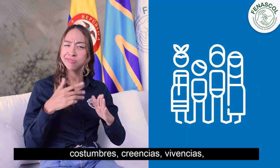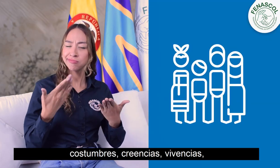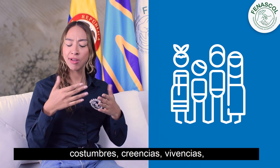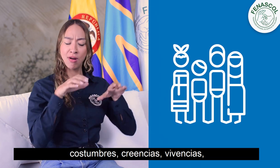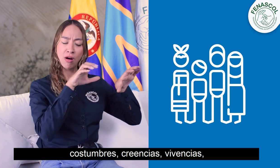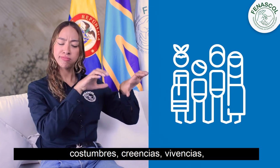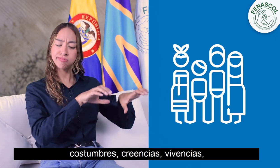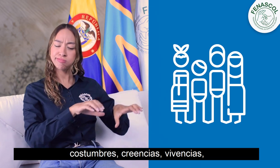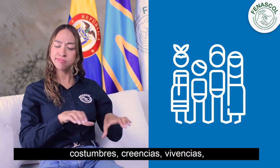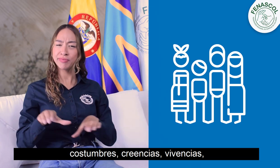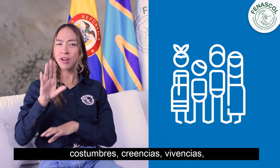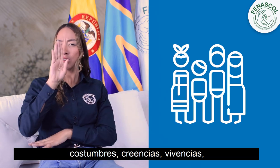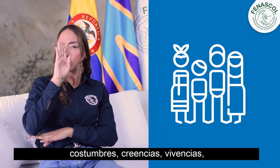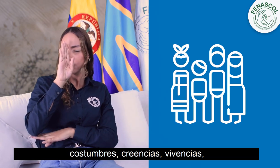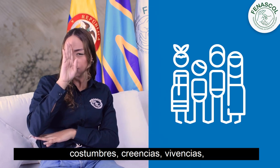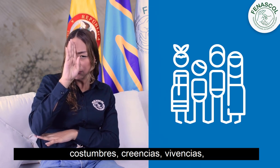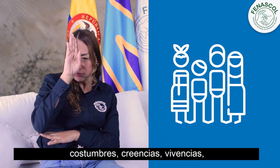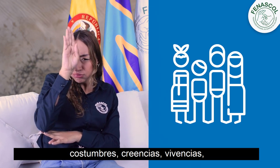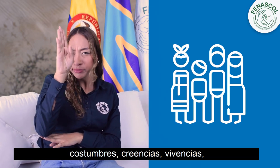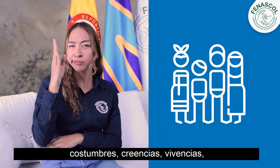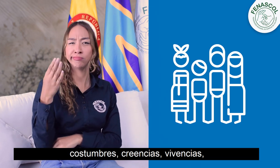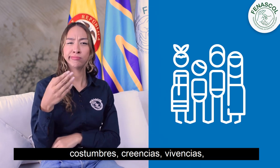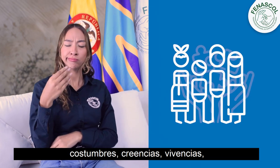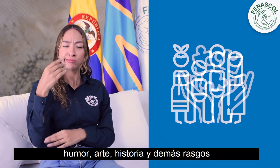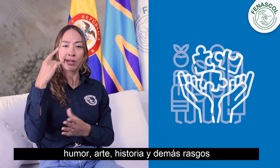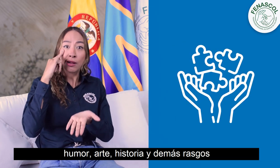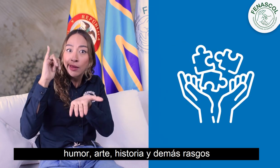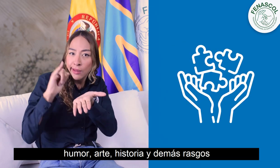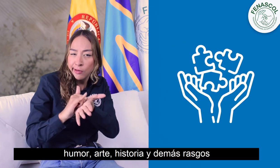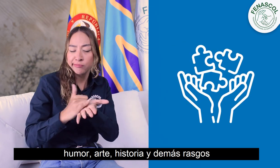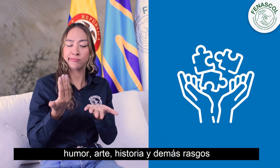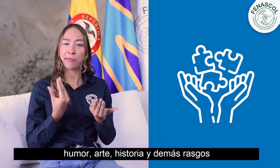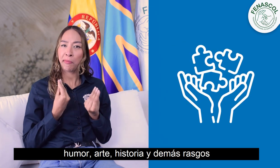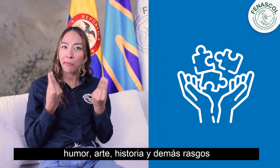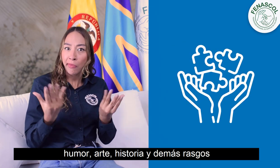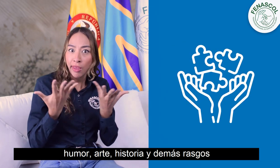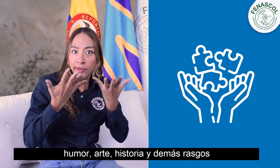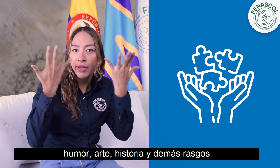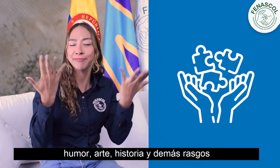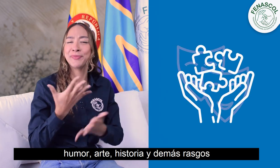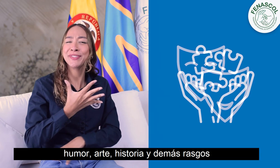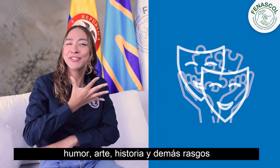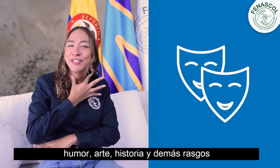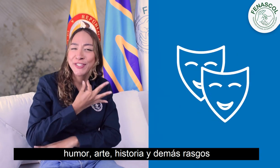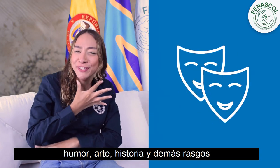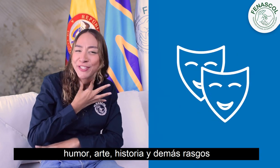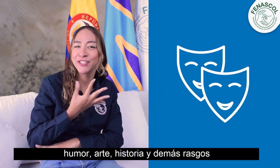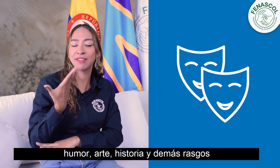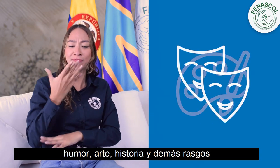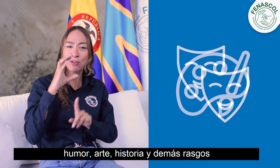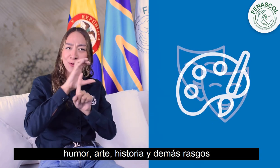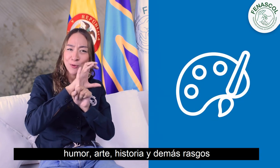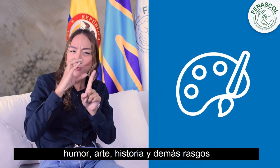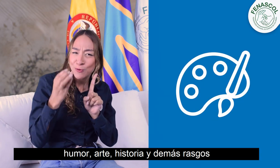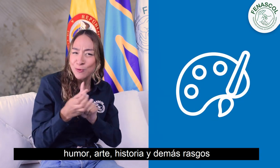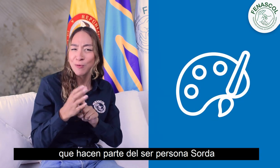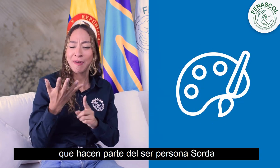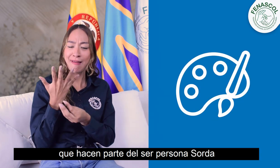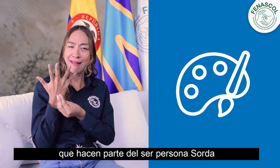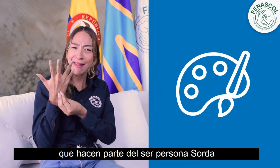costumbres, creencias, vivencias, humor, arte, historia y demás rasgos que hacen